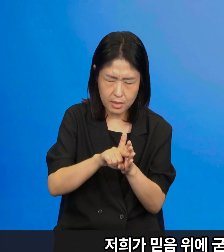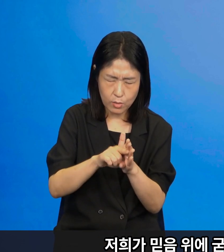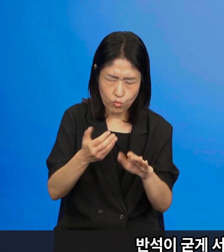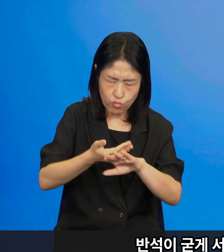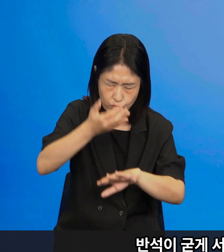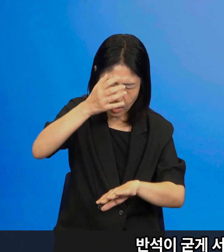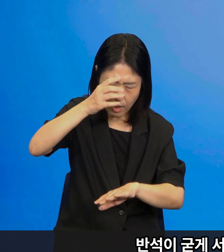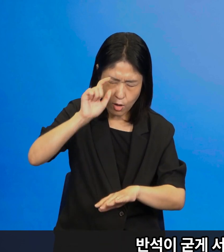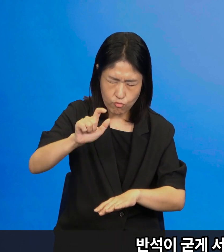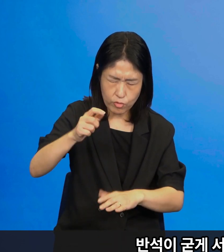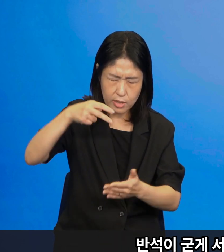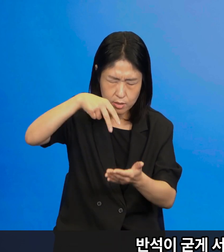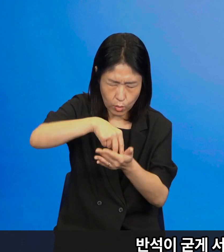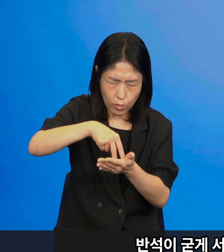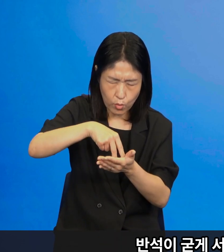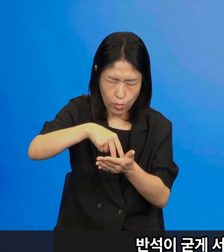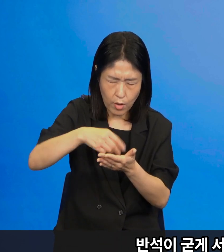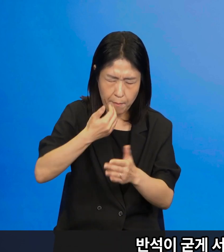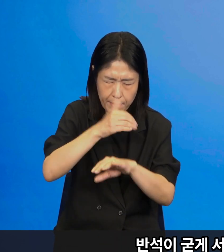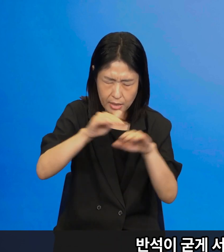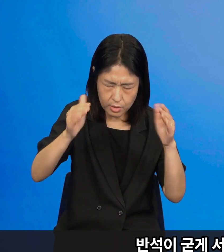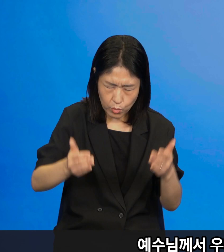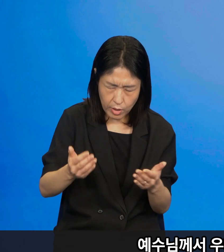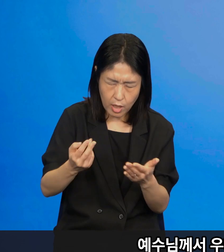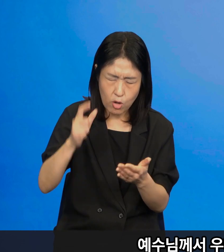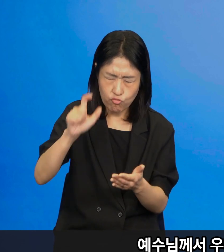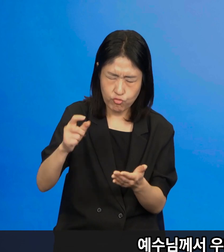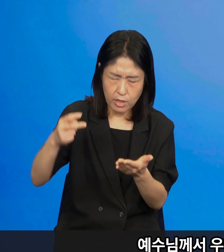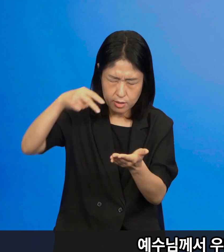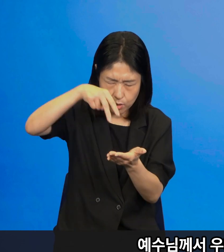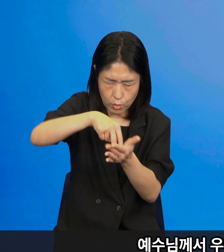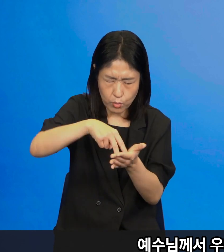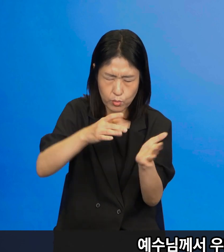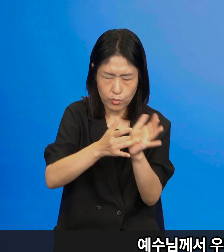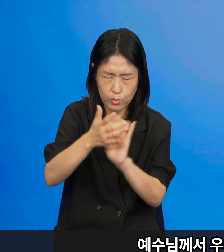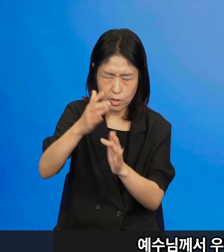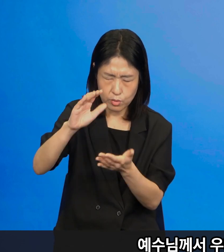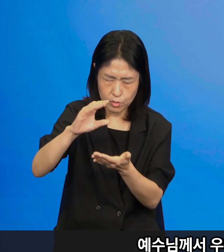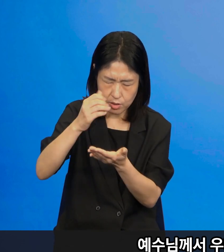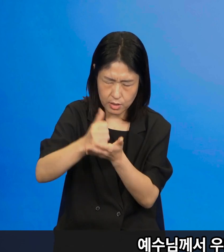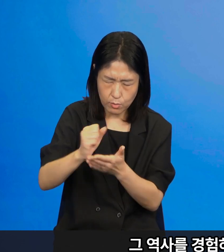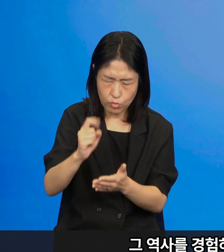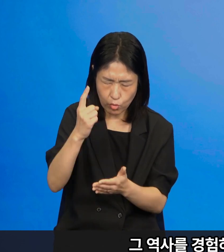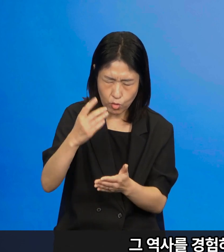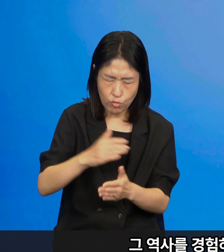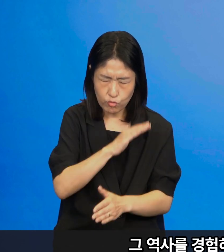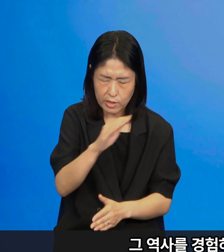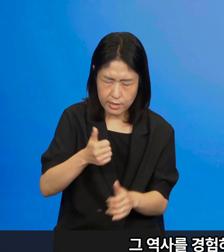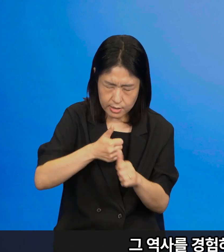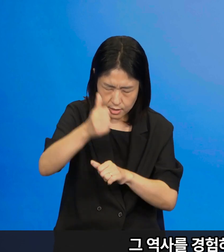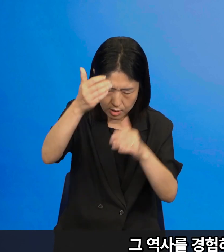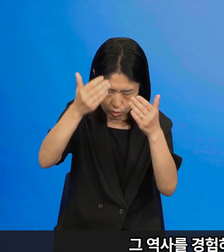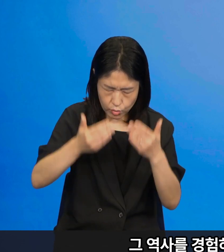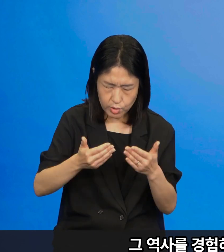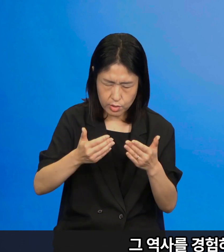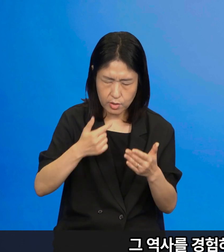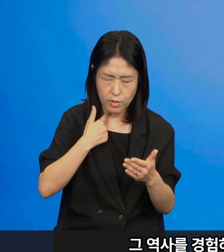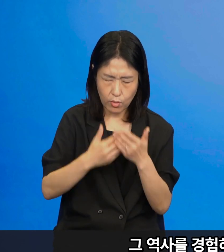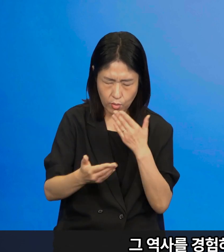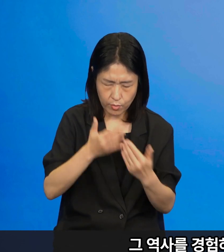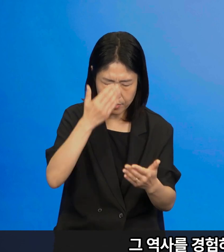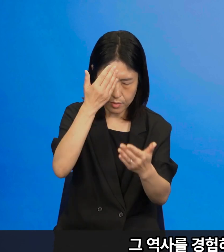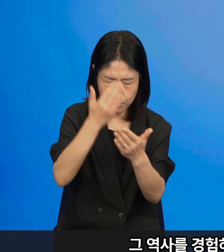주시옵시고 반석 위에 굳게 서게 하여 주시옵시고 예수님께서 우리를 승리케 하시는 그 역사를 경험하게